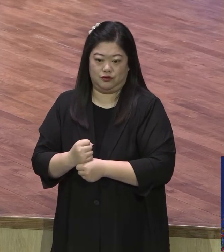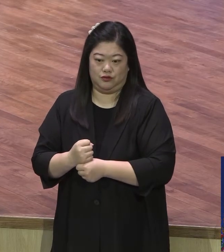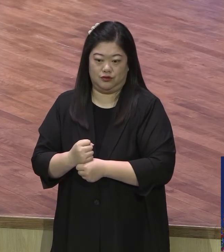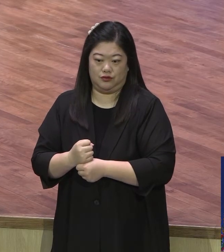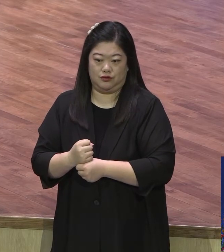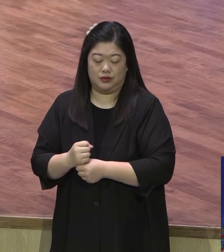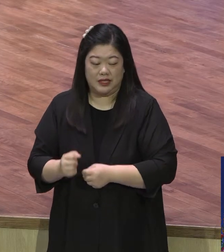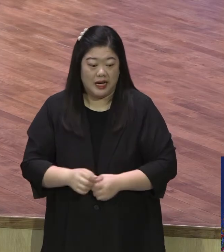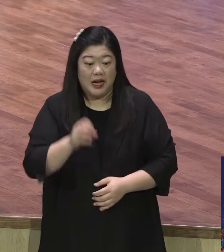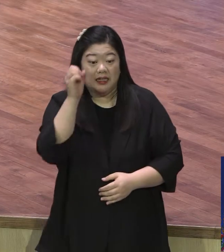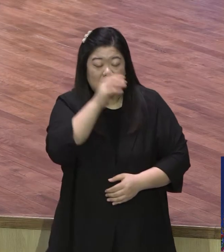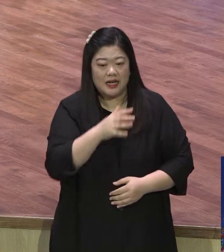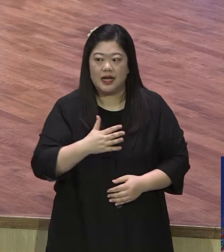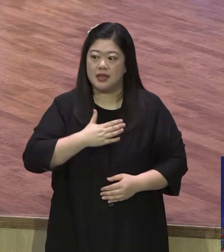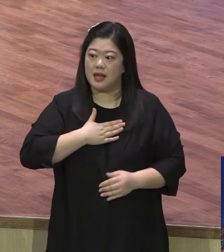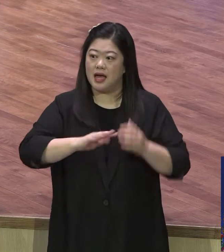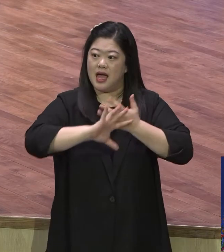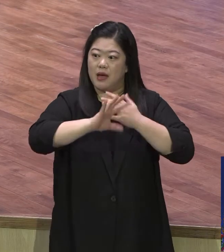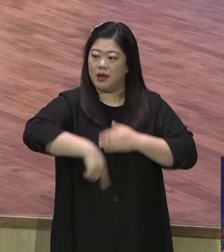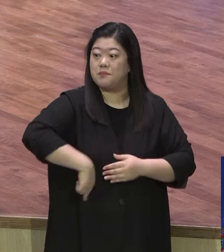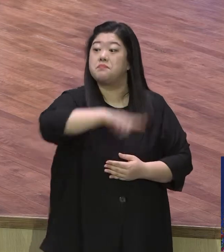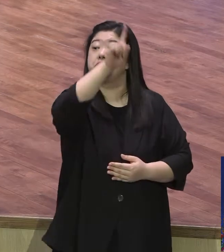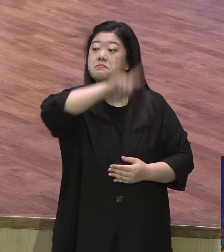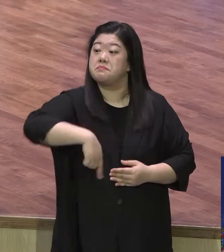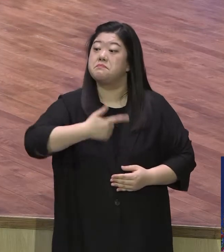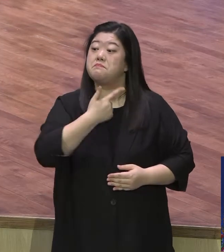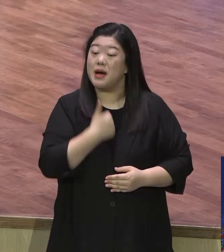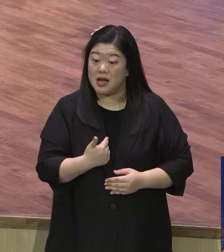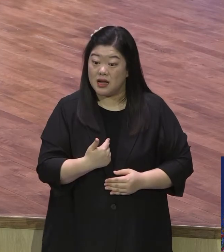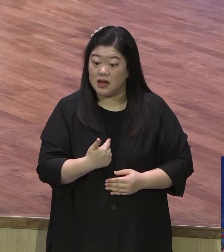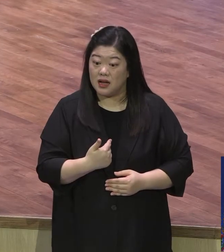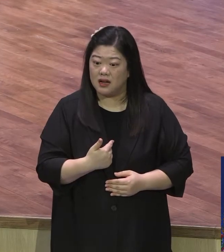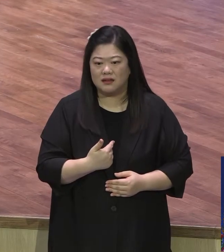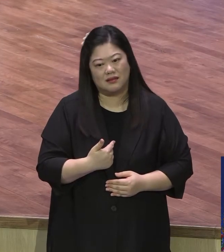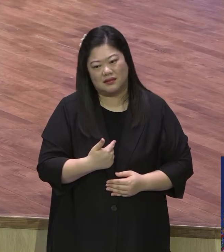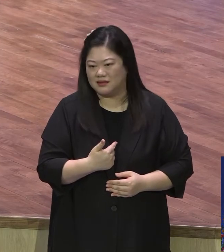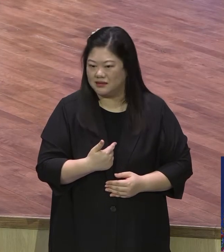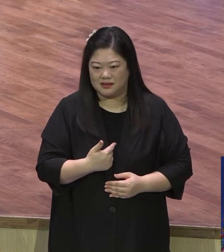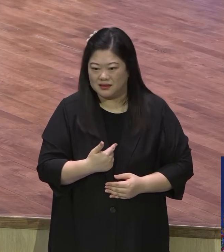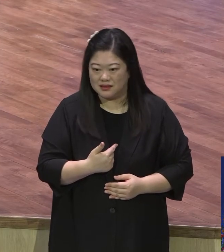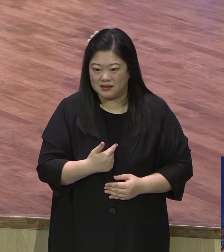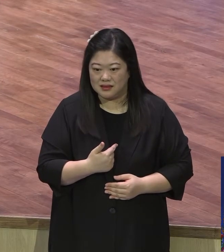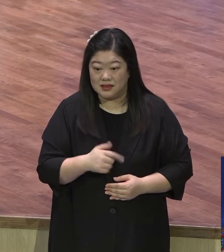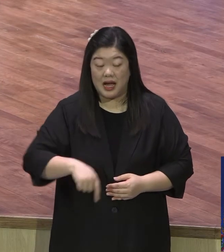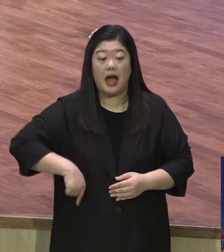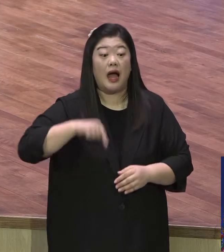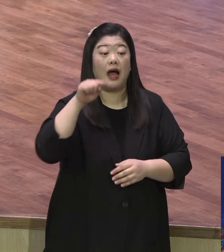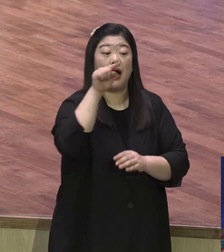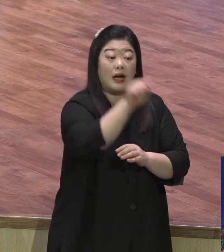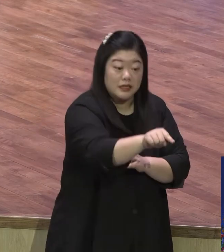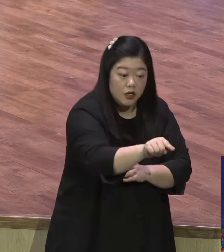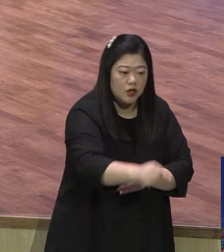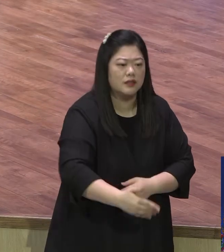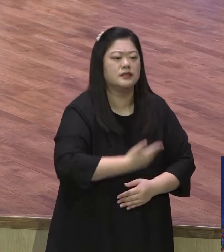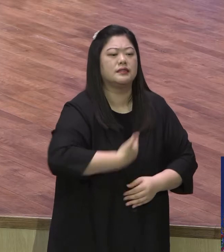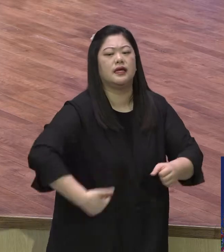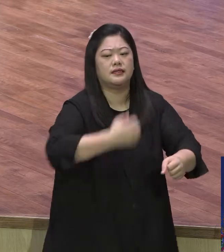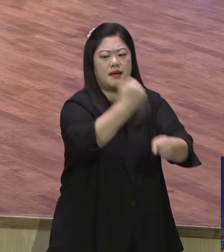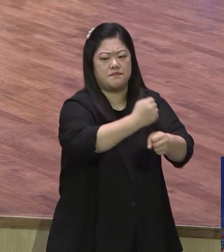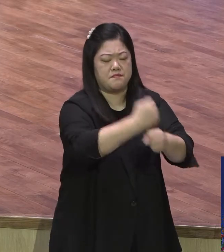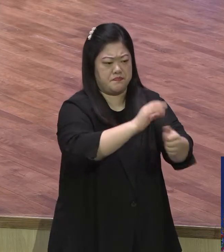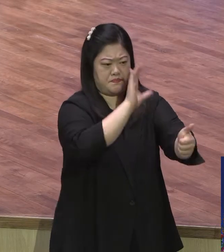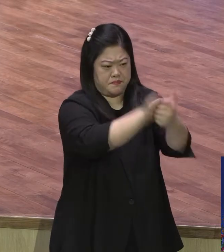제자 갔다 왔다 갔다 왔다 것도 중요하지만 우리 시스템은 어때요 제자를 세우는 성교사들이 현장에 있잖아요